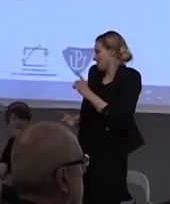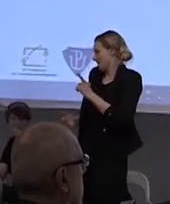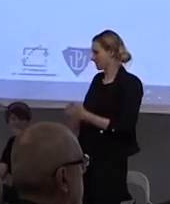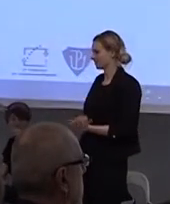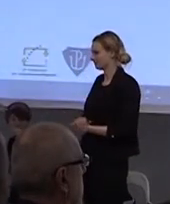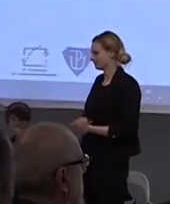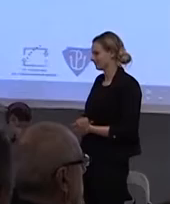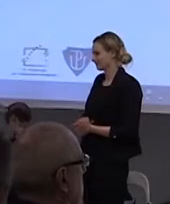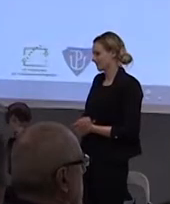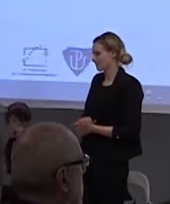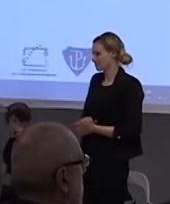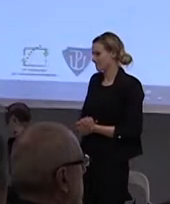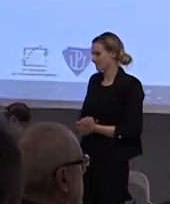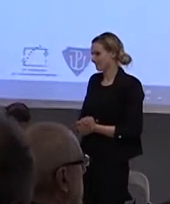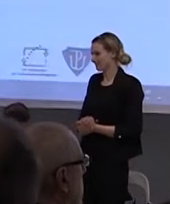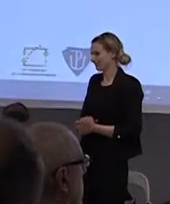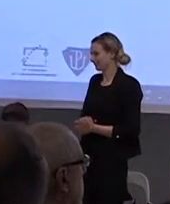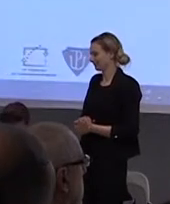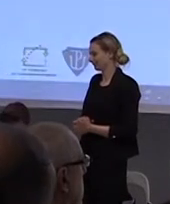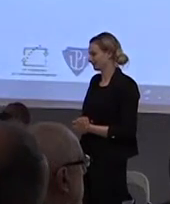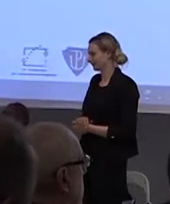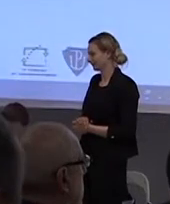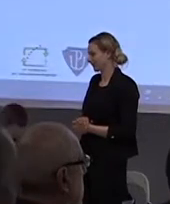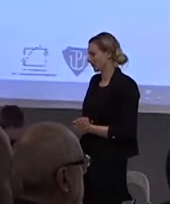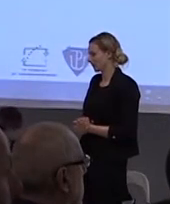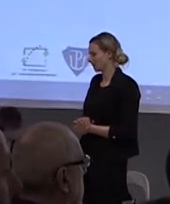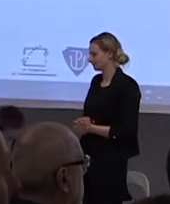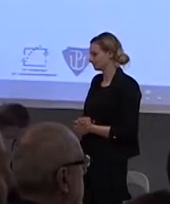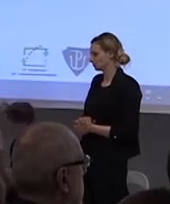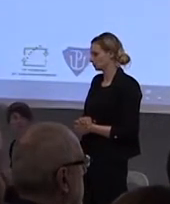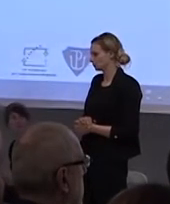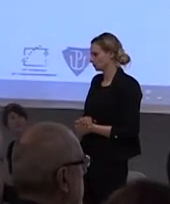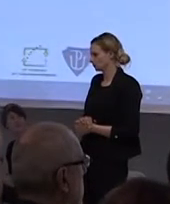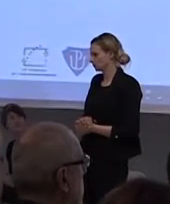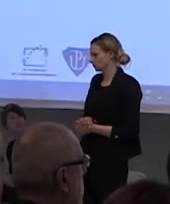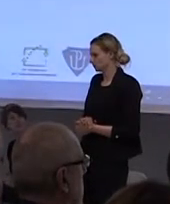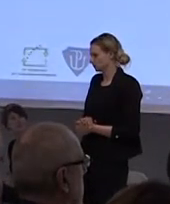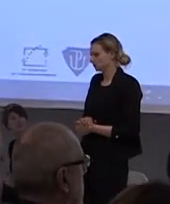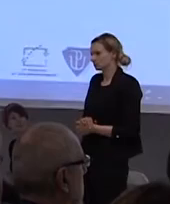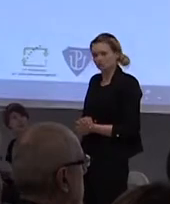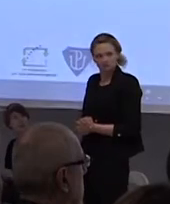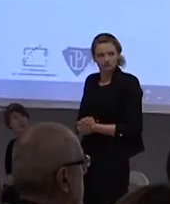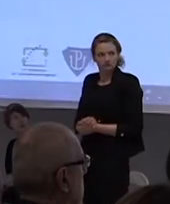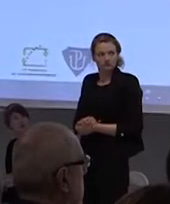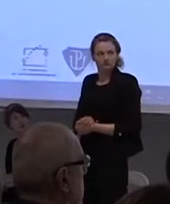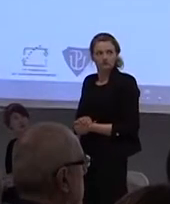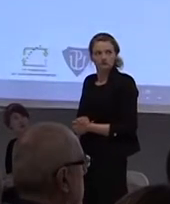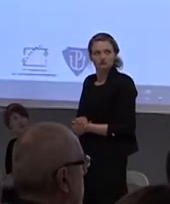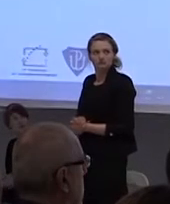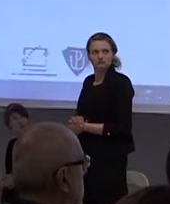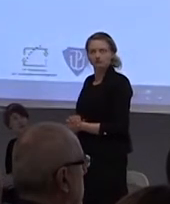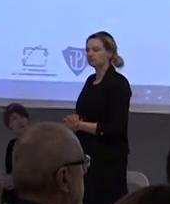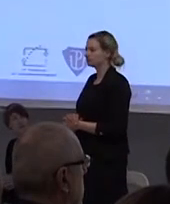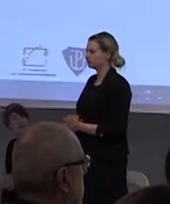of need, and I have helped my friends. And I invite you to think back to your school friends that you're in touch with now, and just